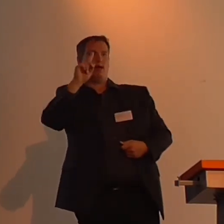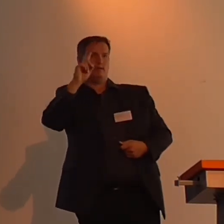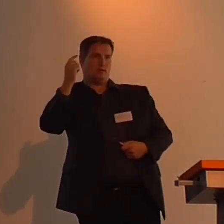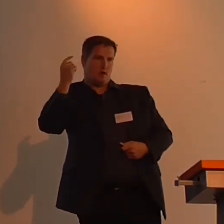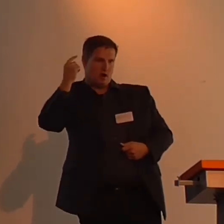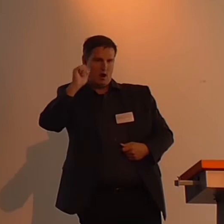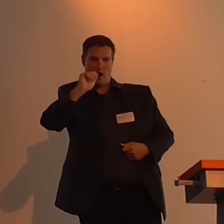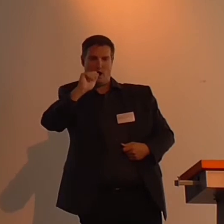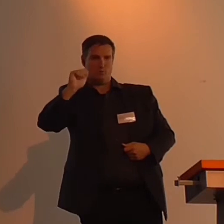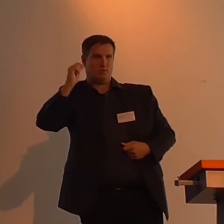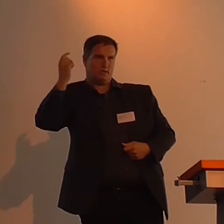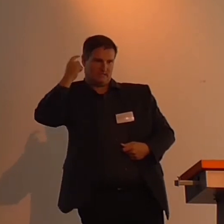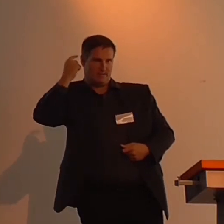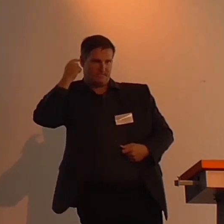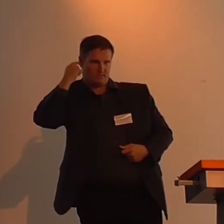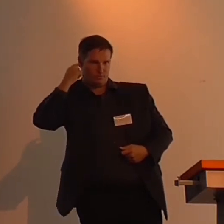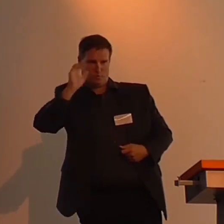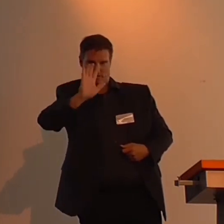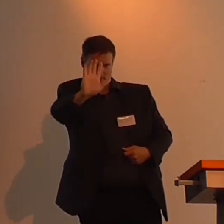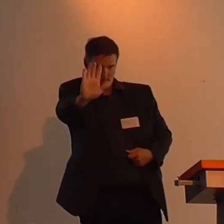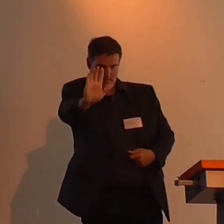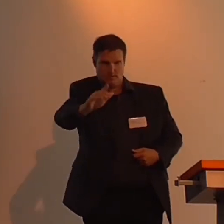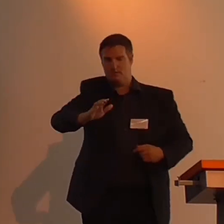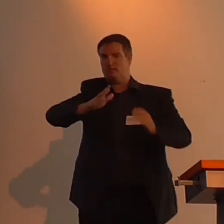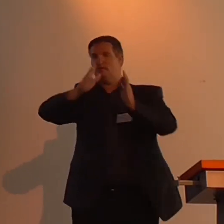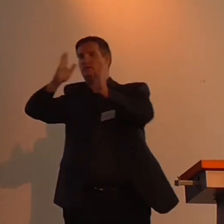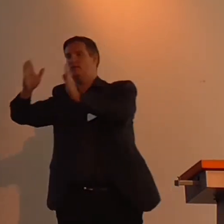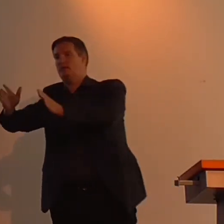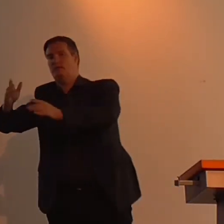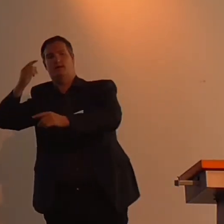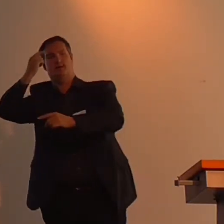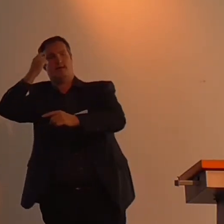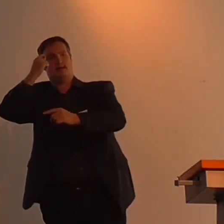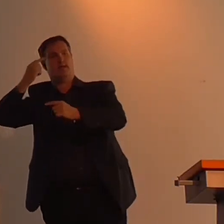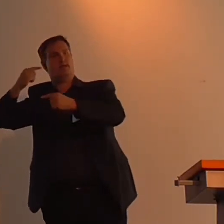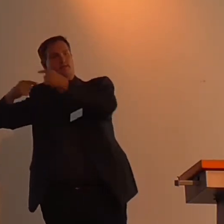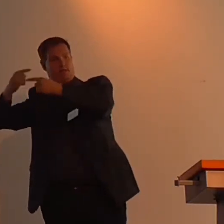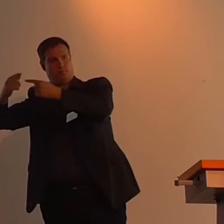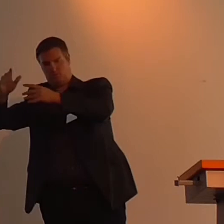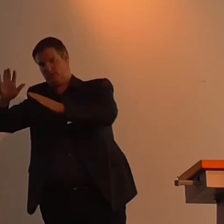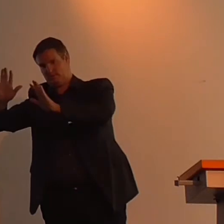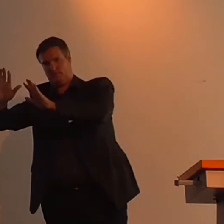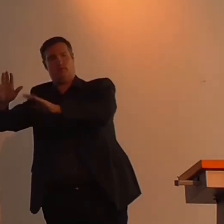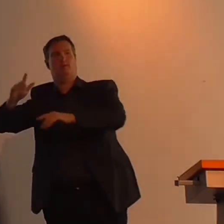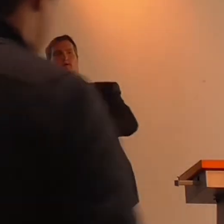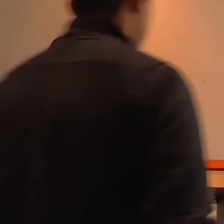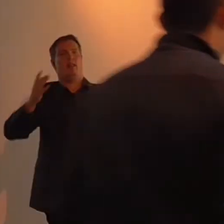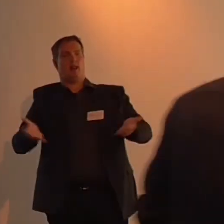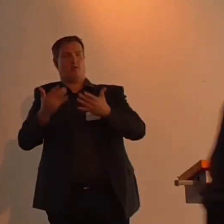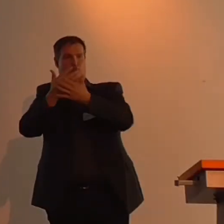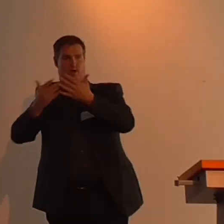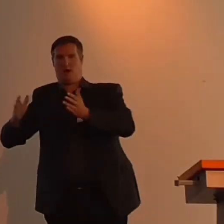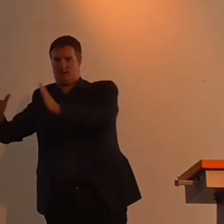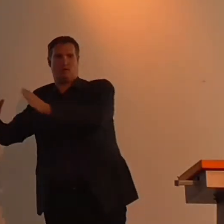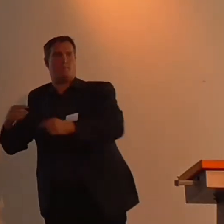für Menschen, die eben auch eine Diskussion benötigen, also blinde und sehbehinderte Menschen. Und